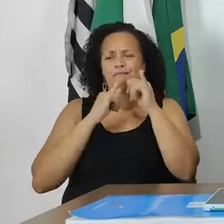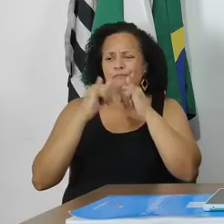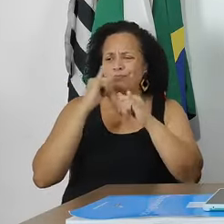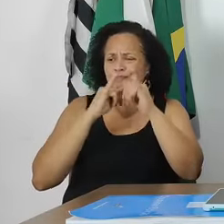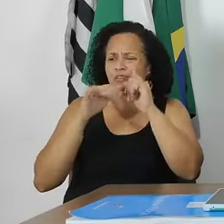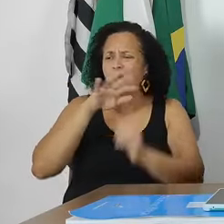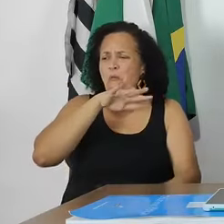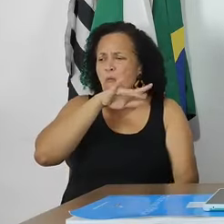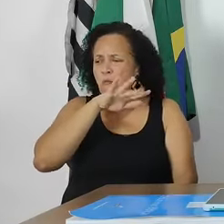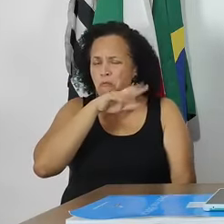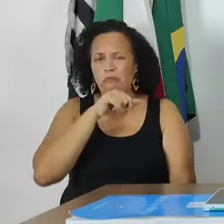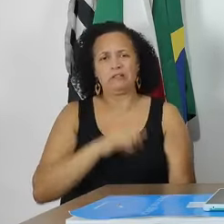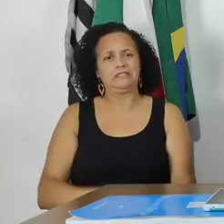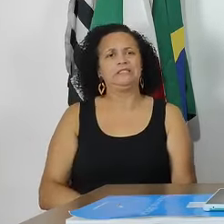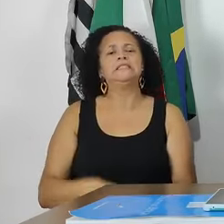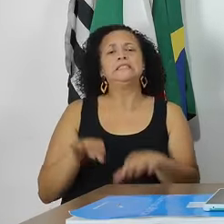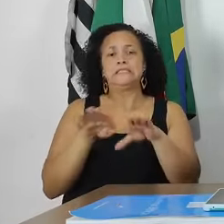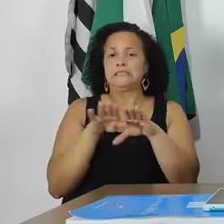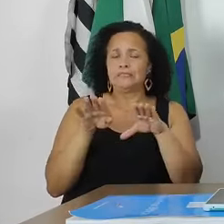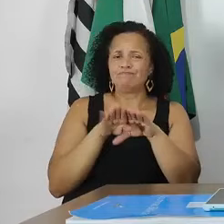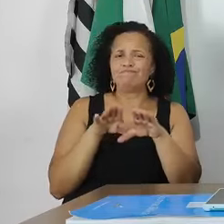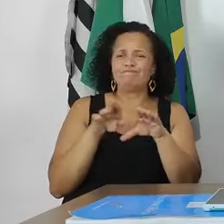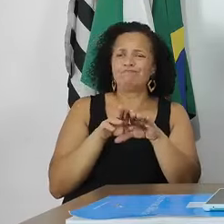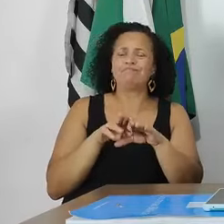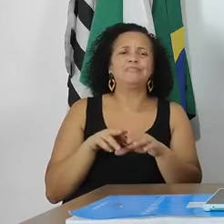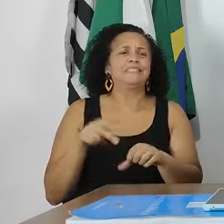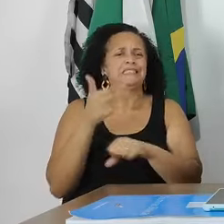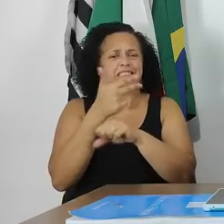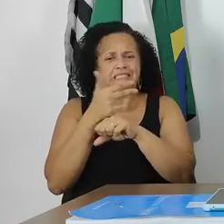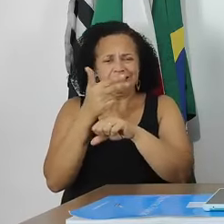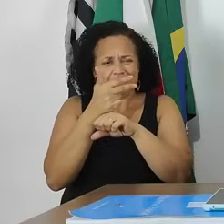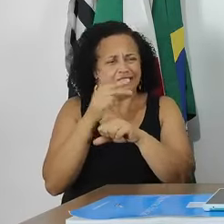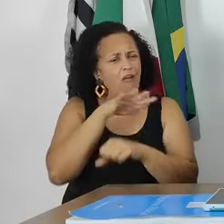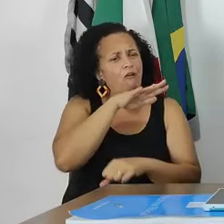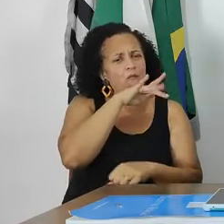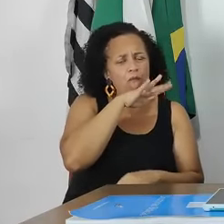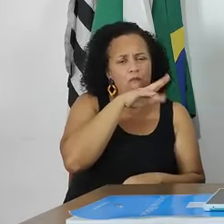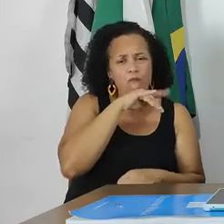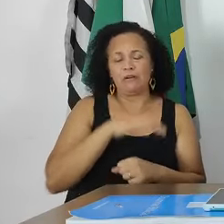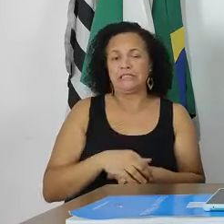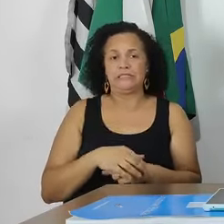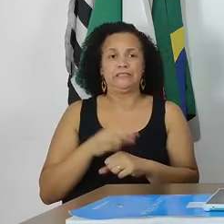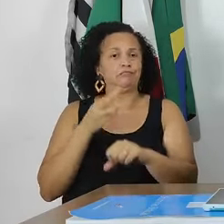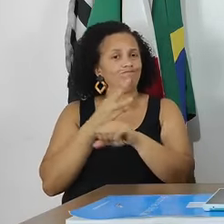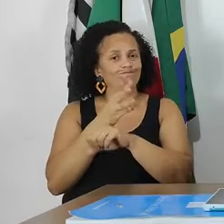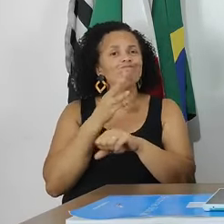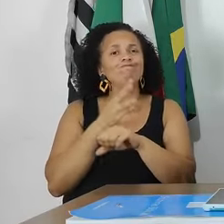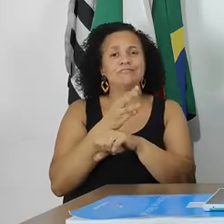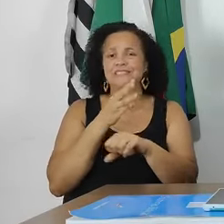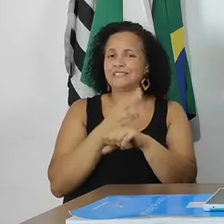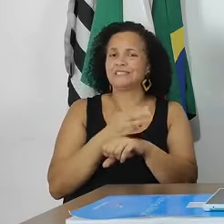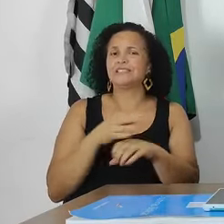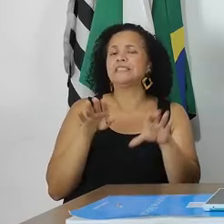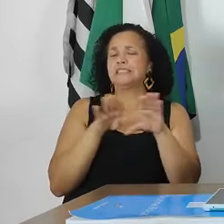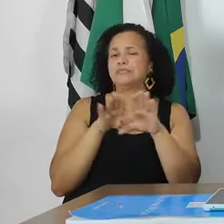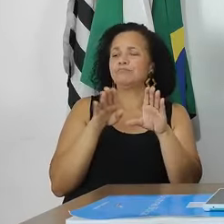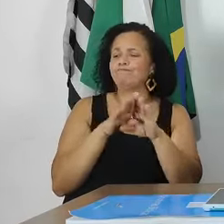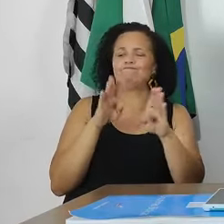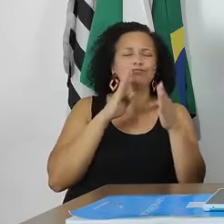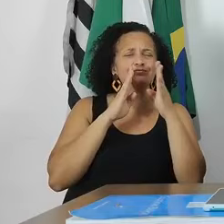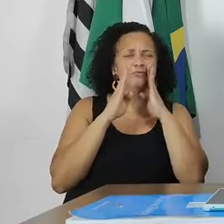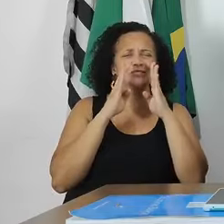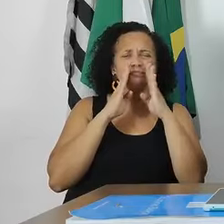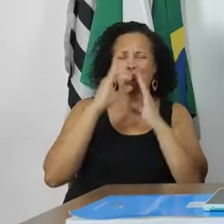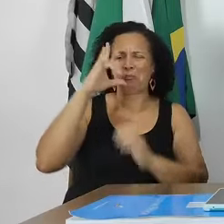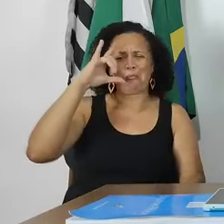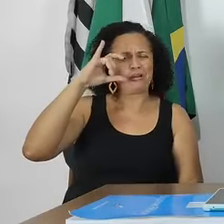vários vídeos pelo WhatsApp. Quando a gente entra nas redes sociais, a gente vê notícias, muitas notícias,